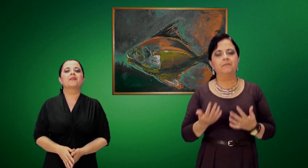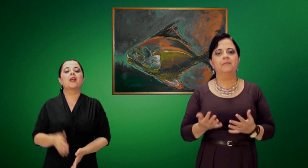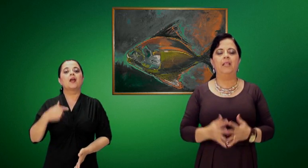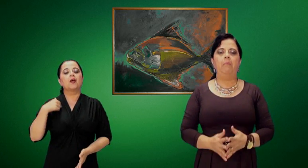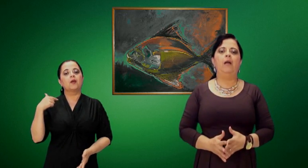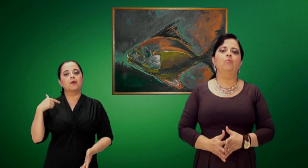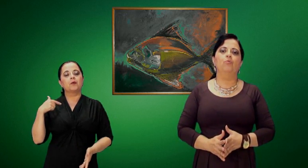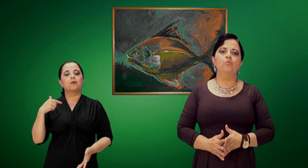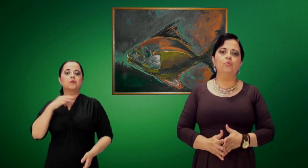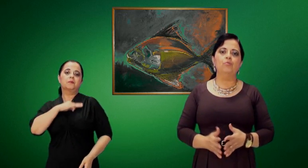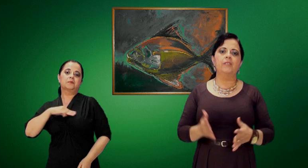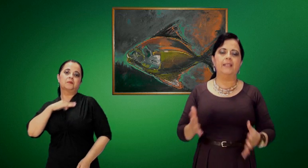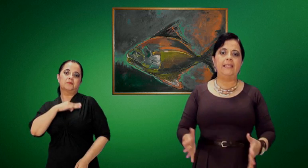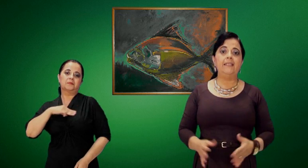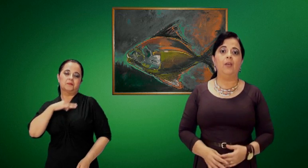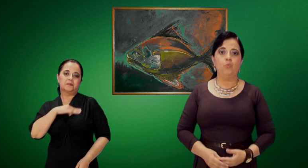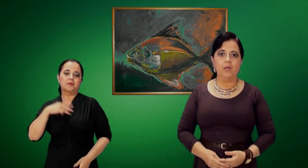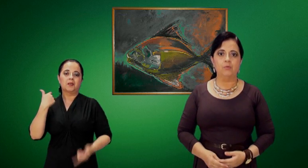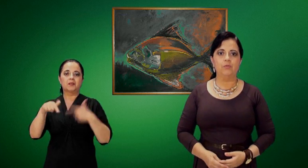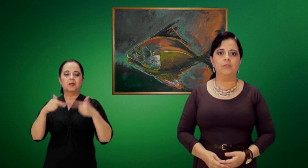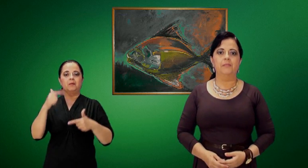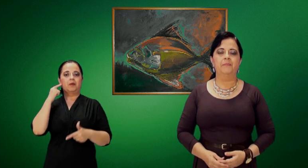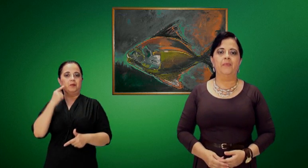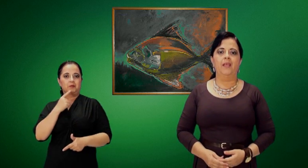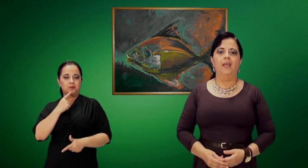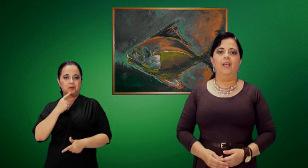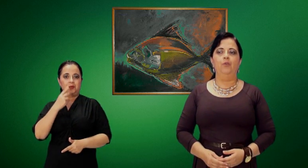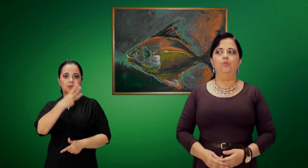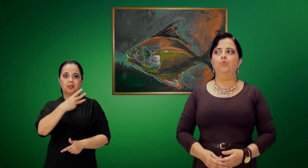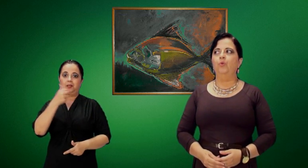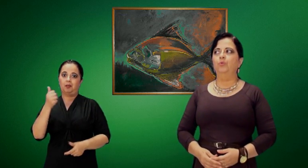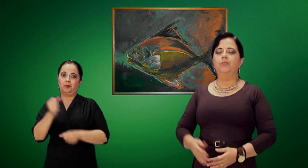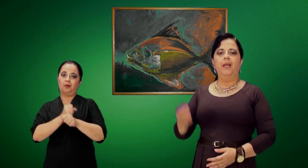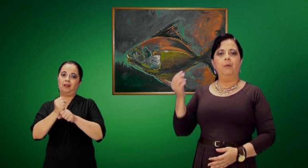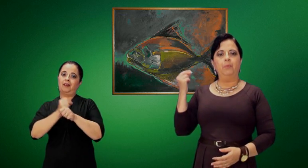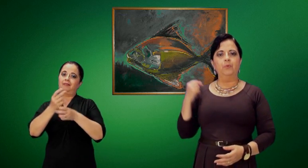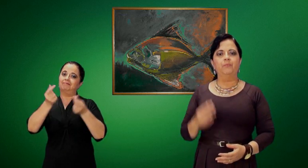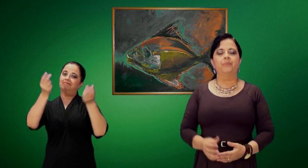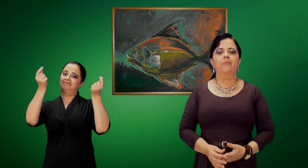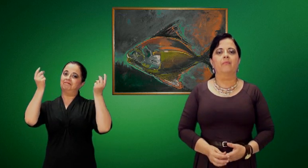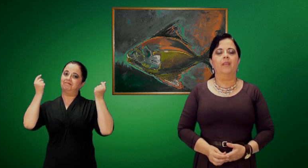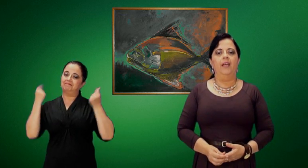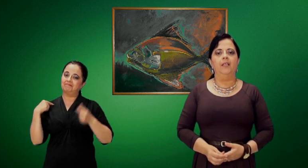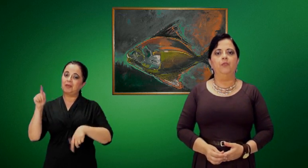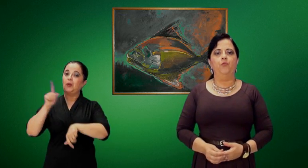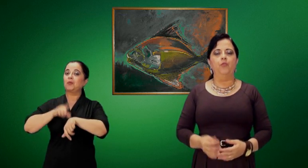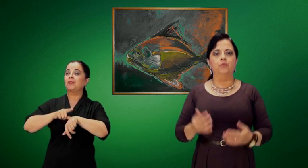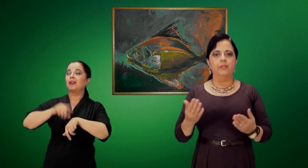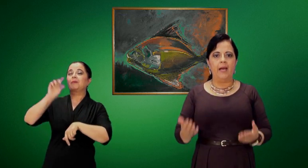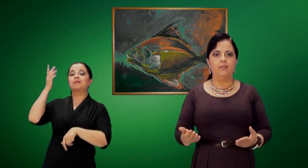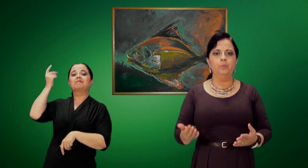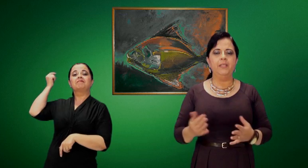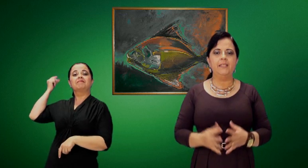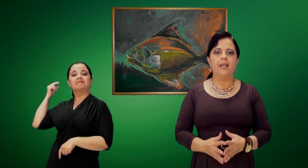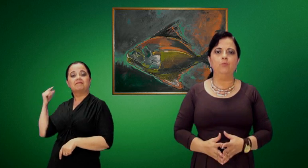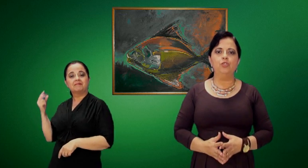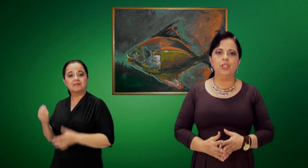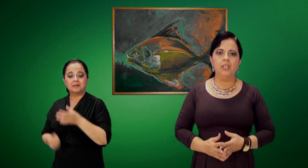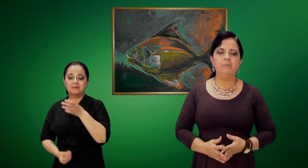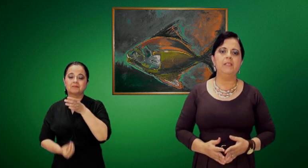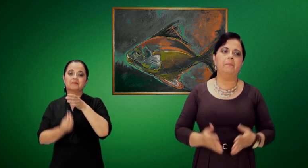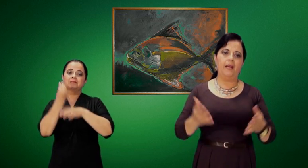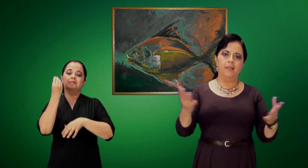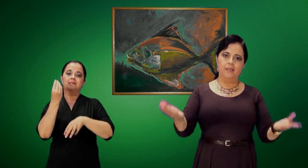missionária, trabalho com surdos há 31 anos. Eu sou do tempo em que foi fundado o